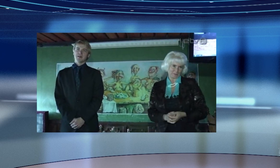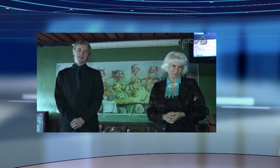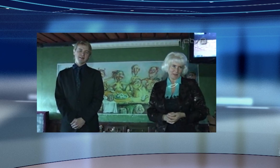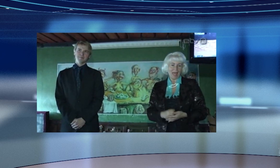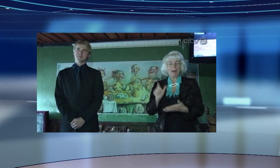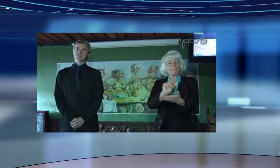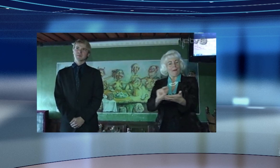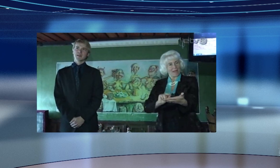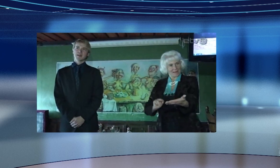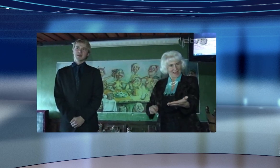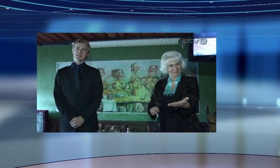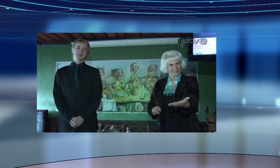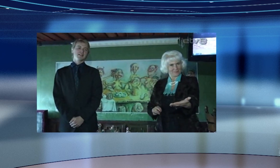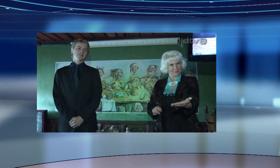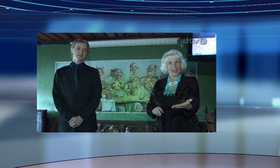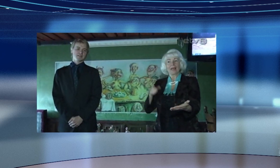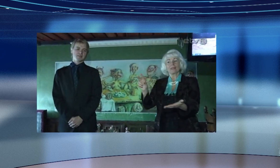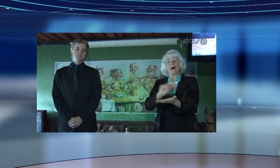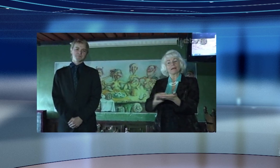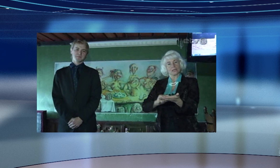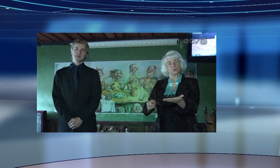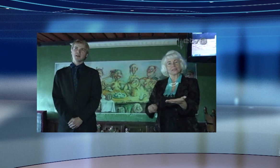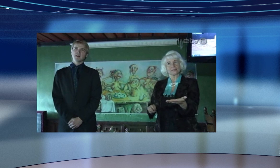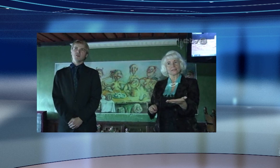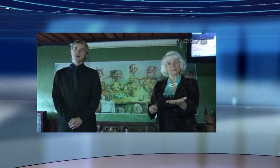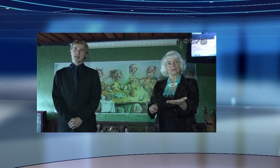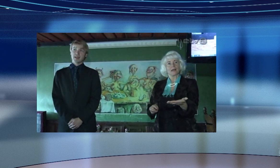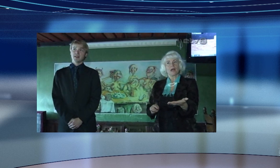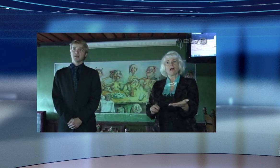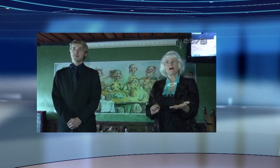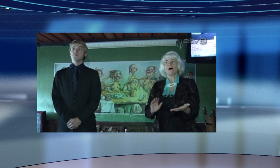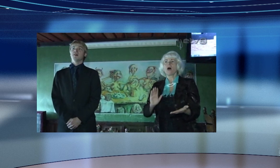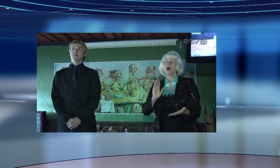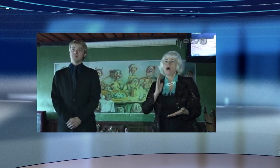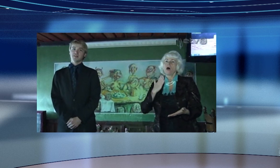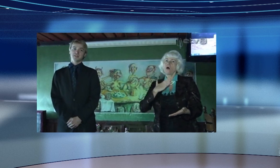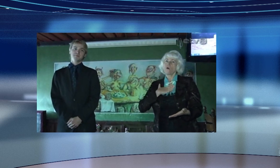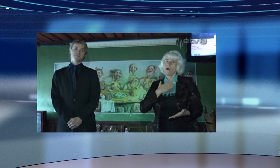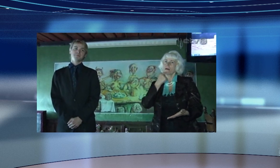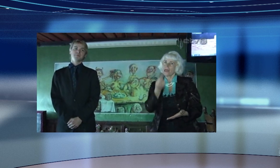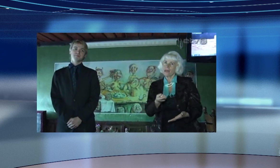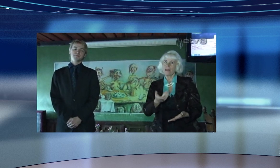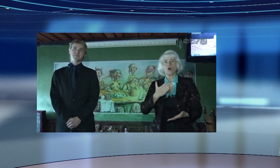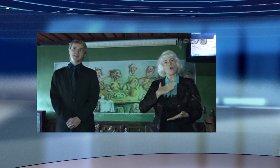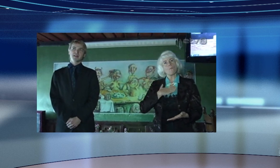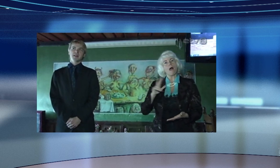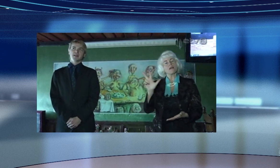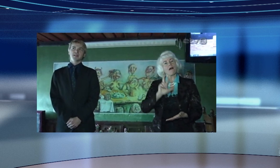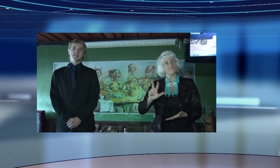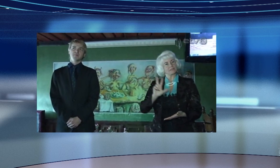paperile. Ta kirjutas oma keel, oma rahvas. Ja see on